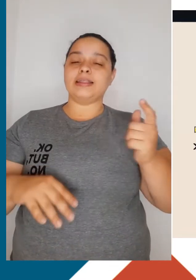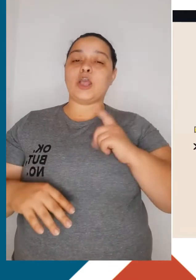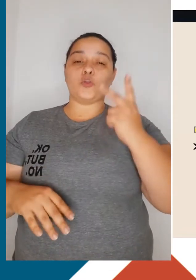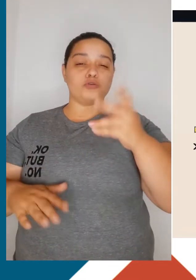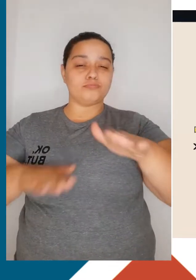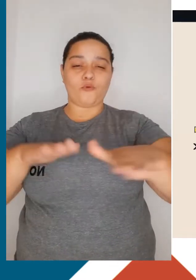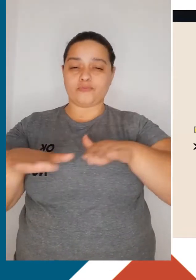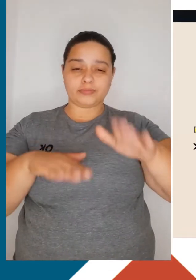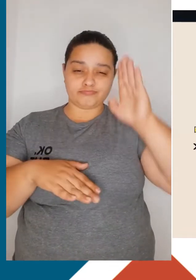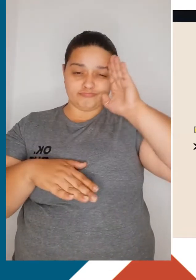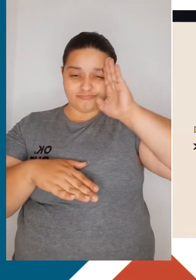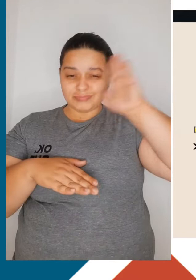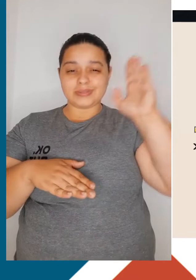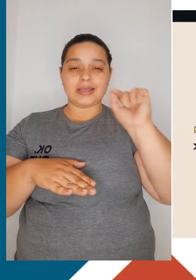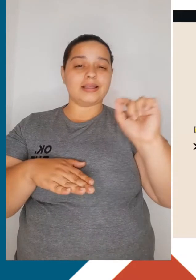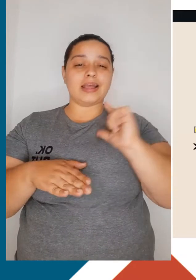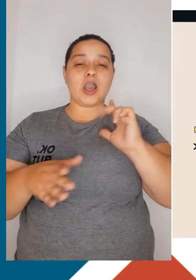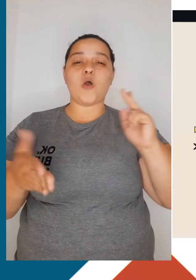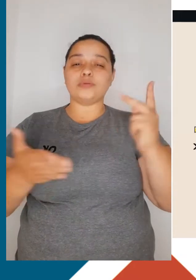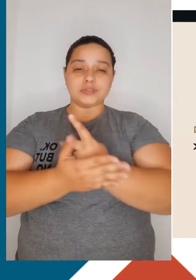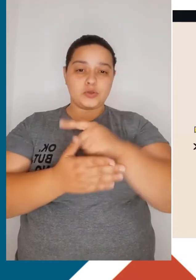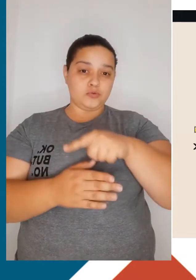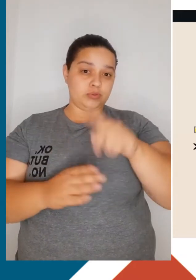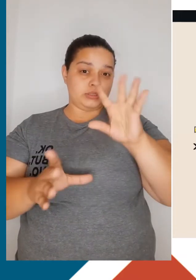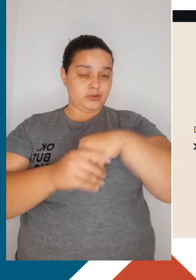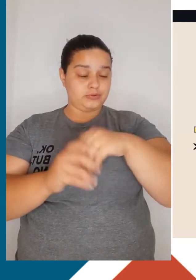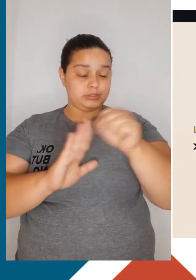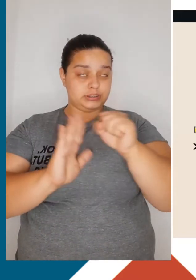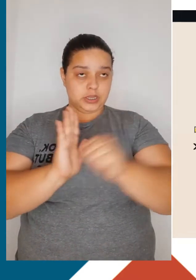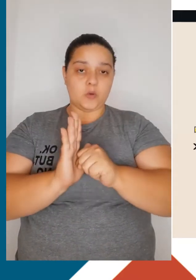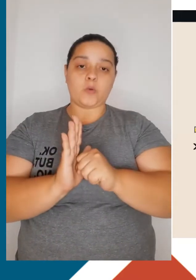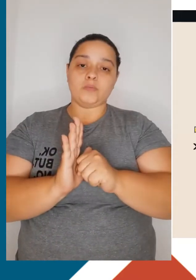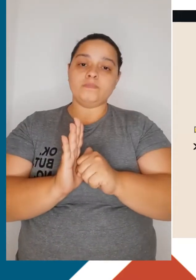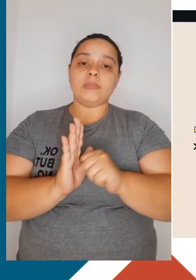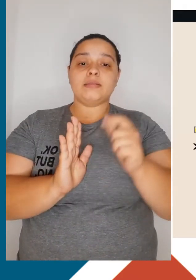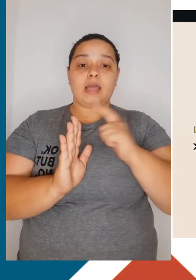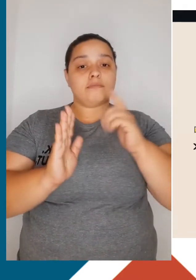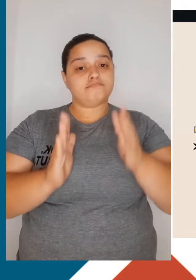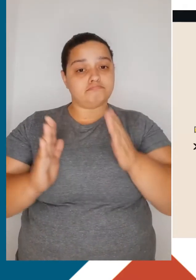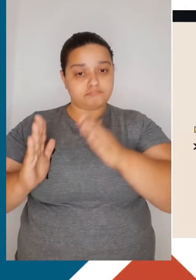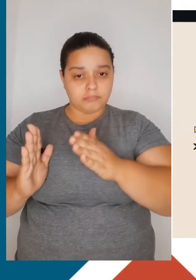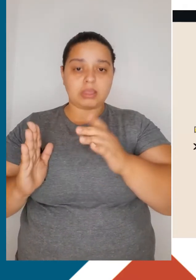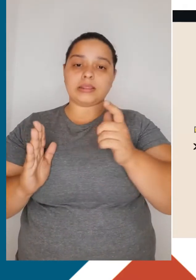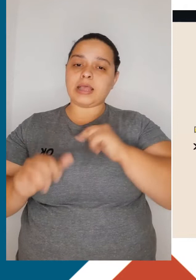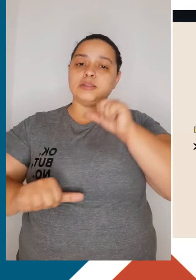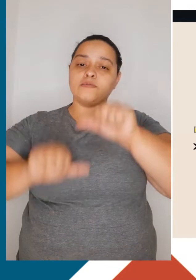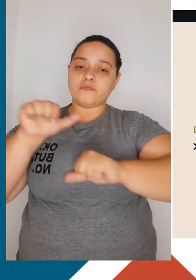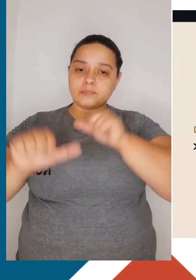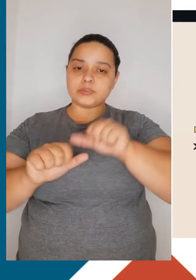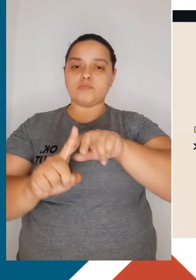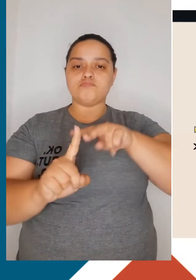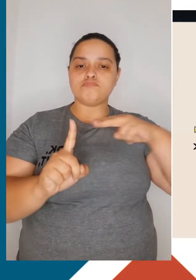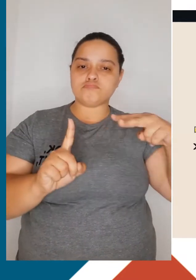dois movimentos fundamentais que ocorreram durante esse século. Por um lado, transformações do ponto de